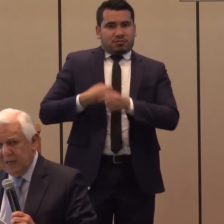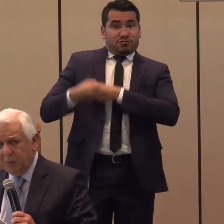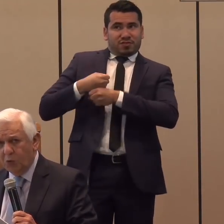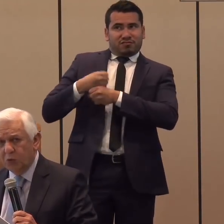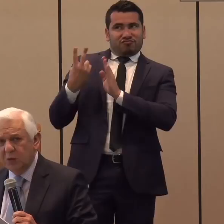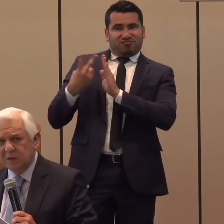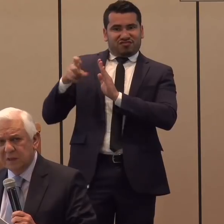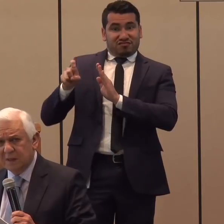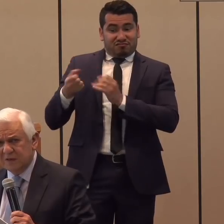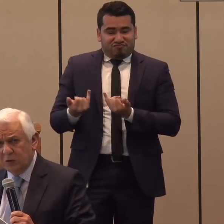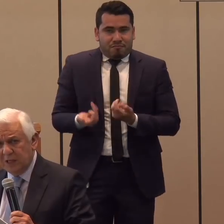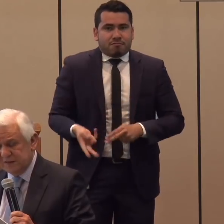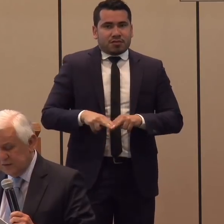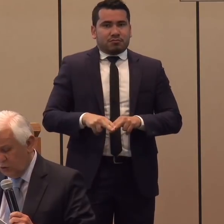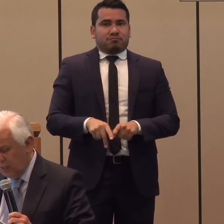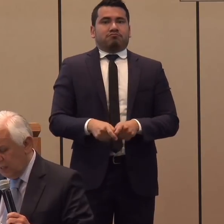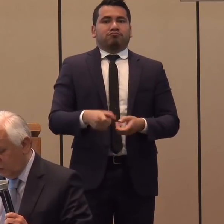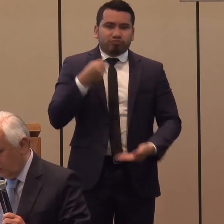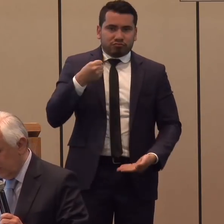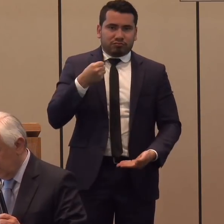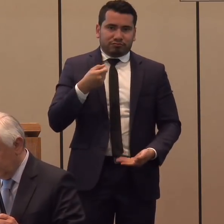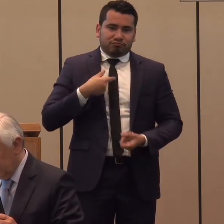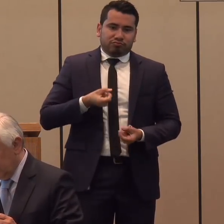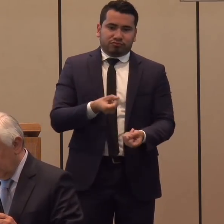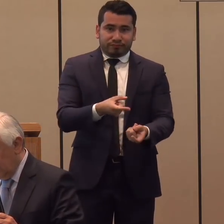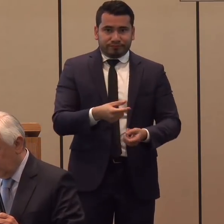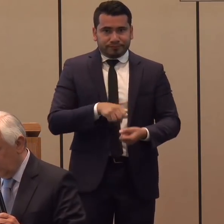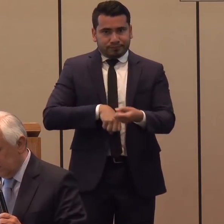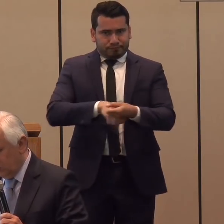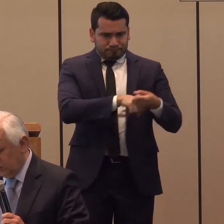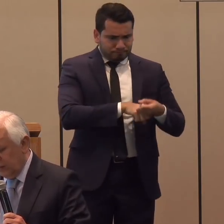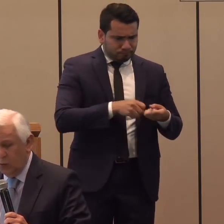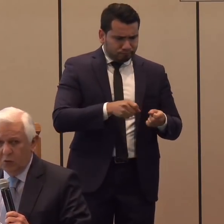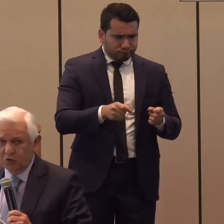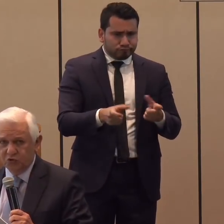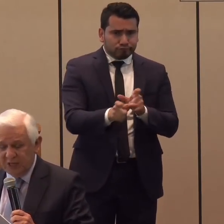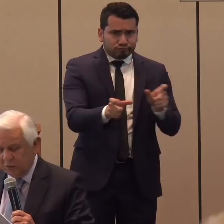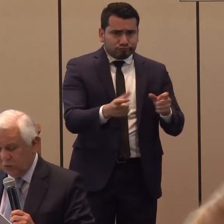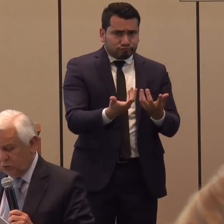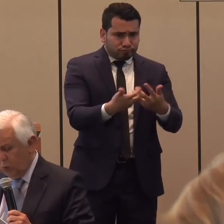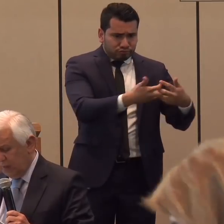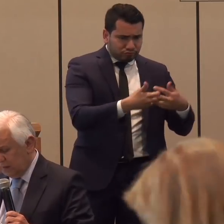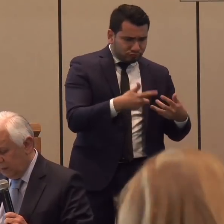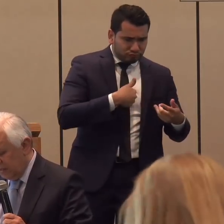en apoyo internacionalización a la economía hemos desembolsado